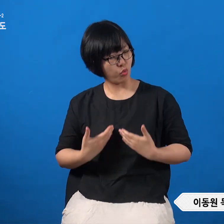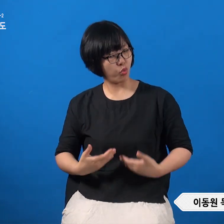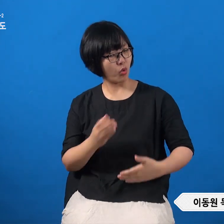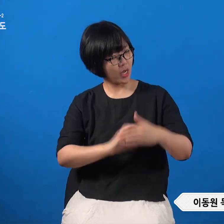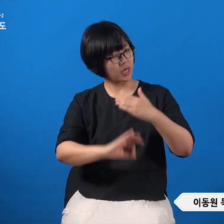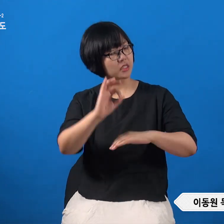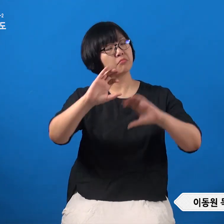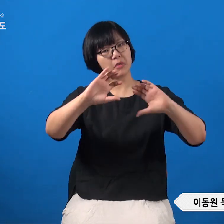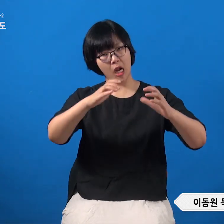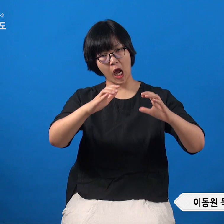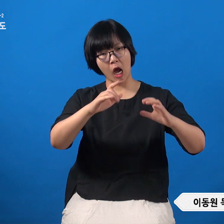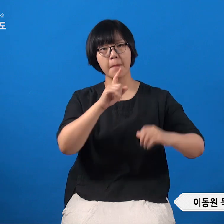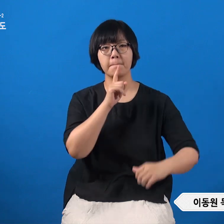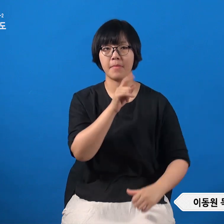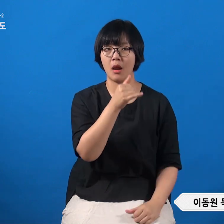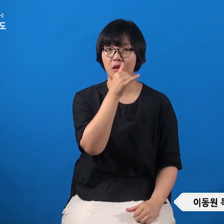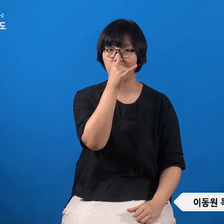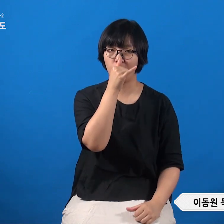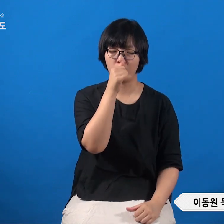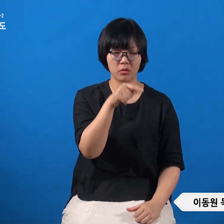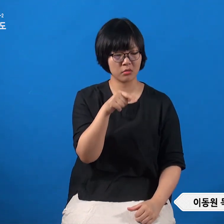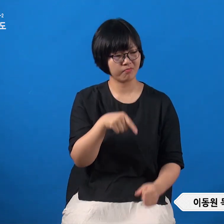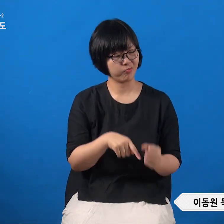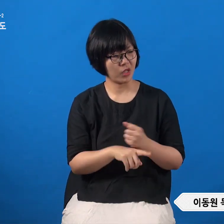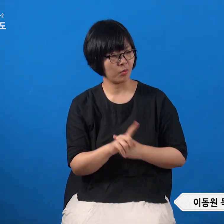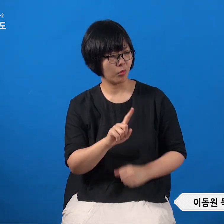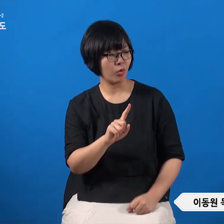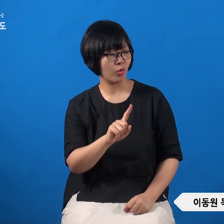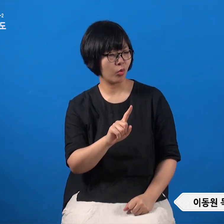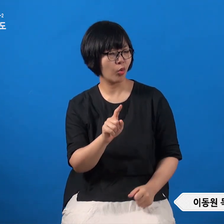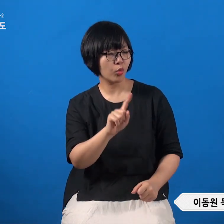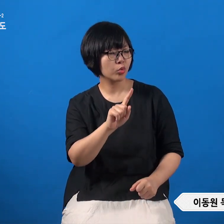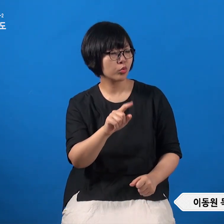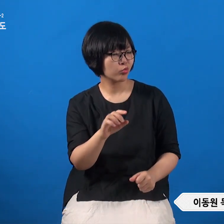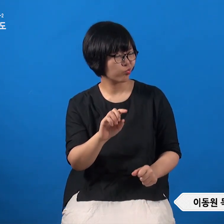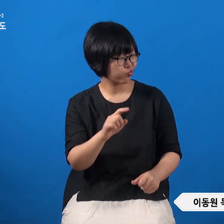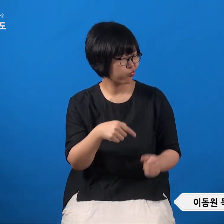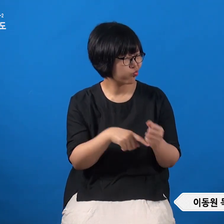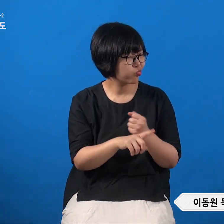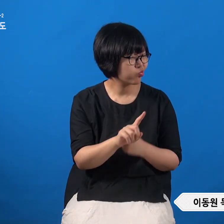이 단어가 어디서 왔을까요? 고요한 아침의 나라. 네.